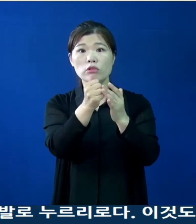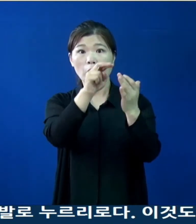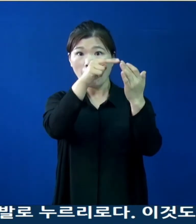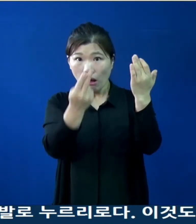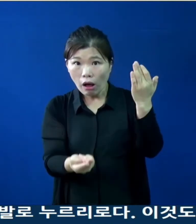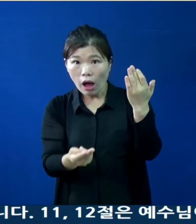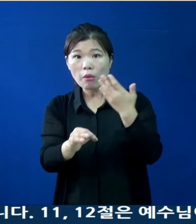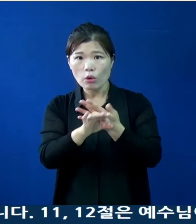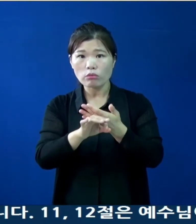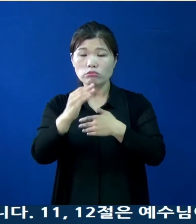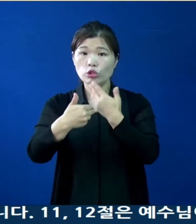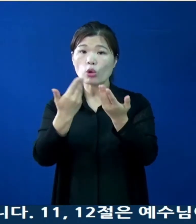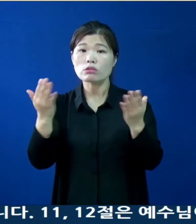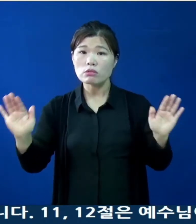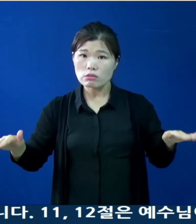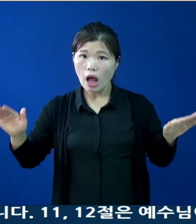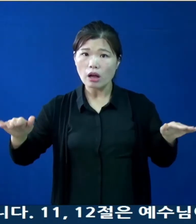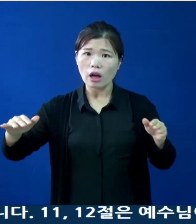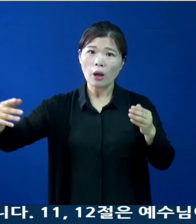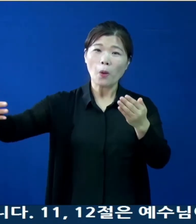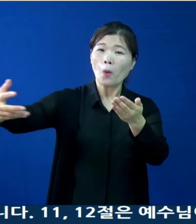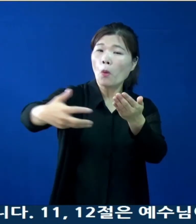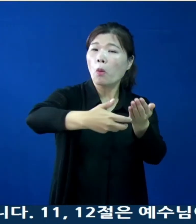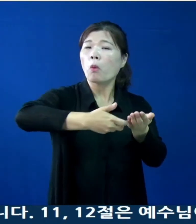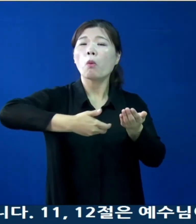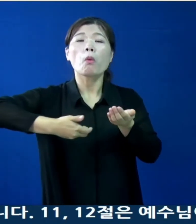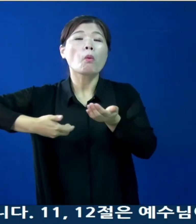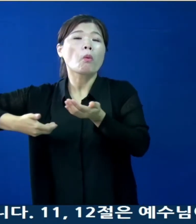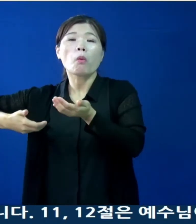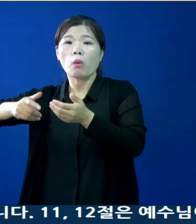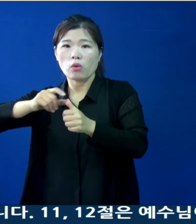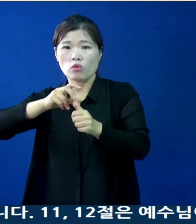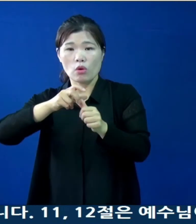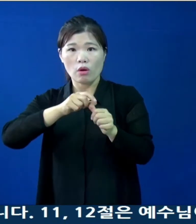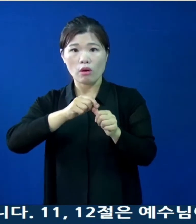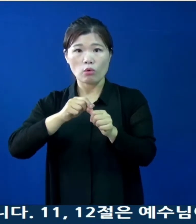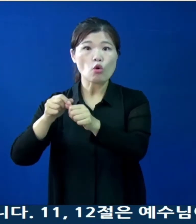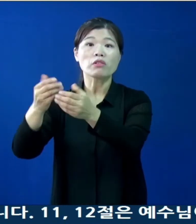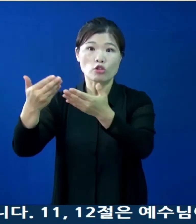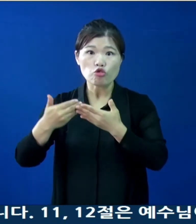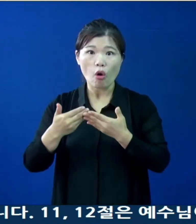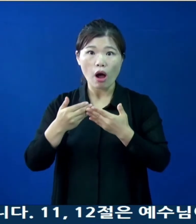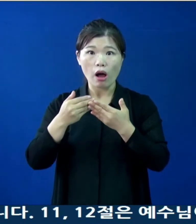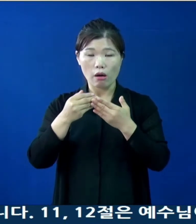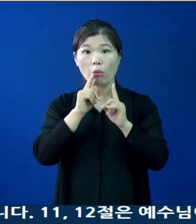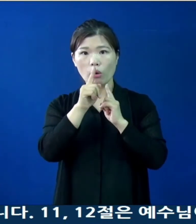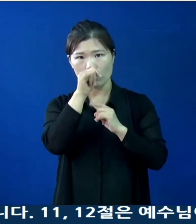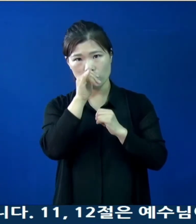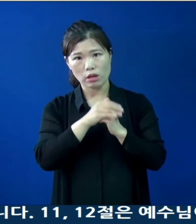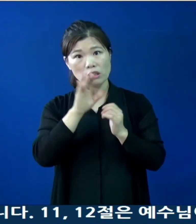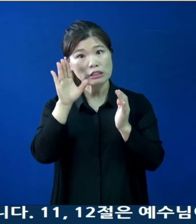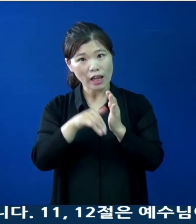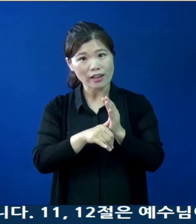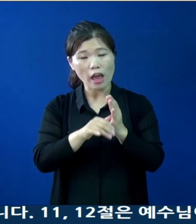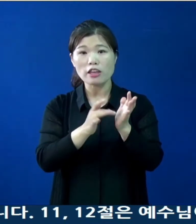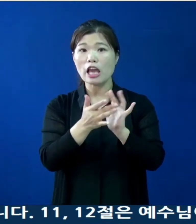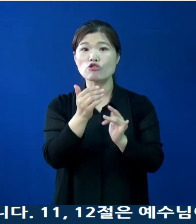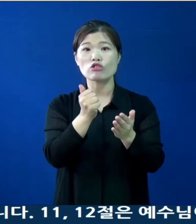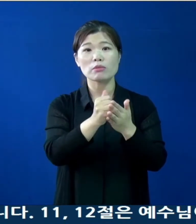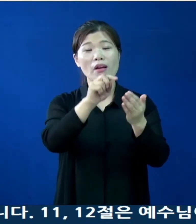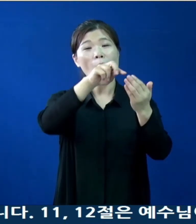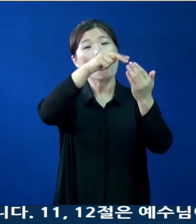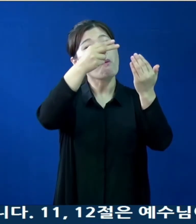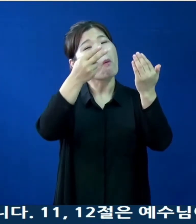발이 바닥에 돌에 닿지 않도록 구원해 줄 거 아니냐. 그러면 얼마나 예수님이 멋있는